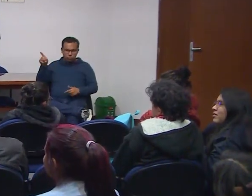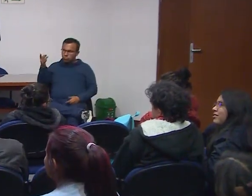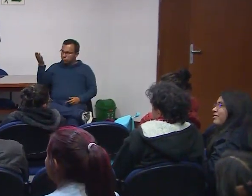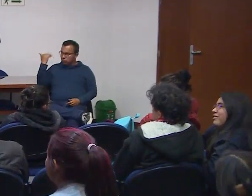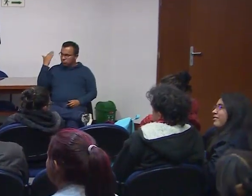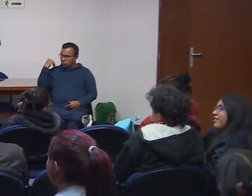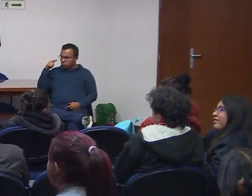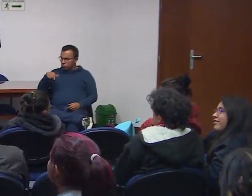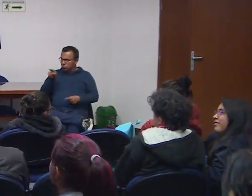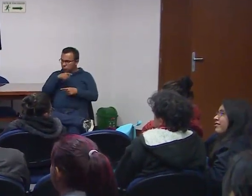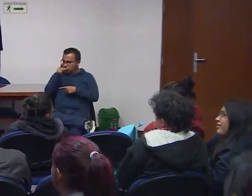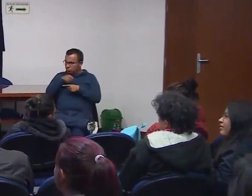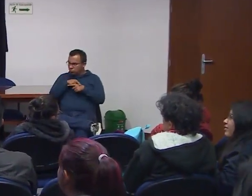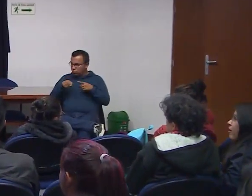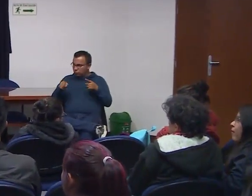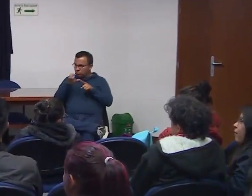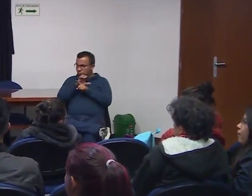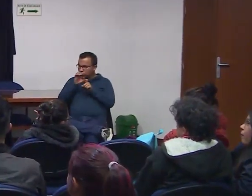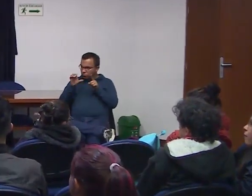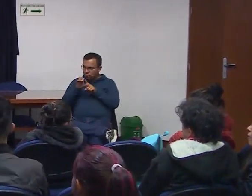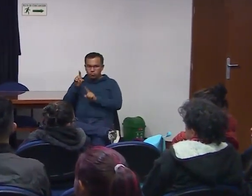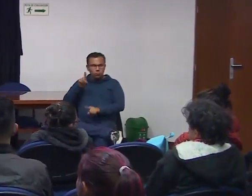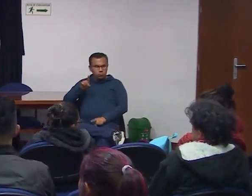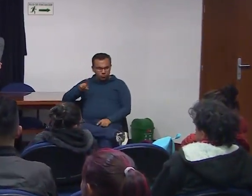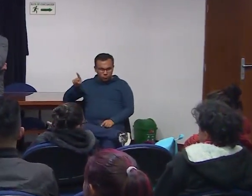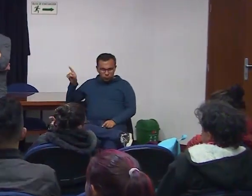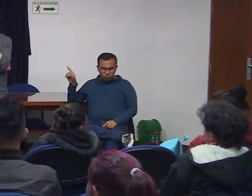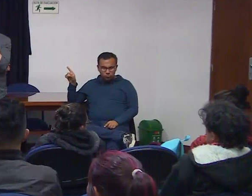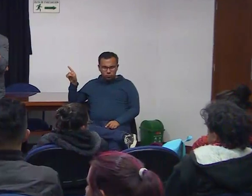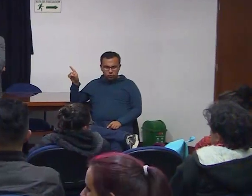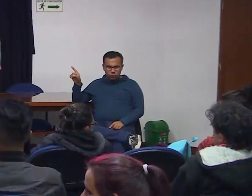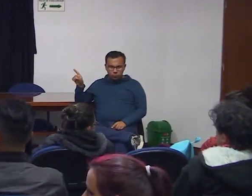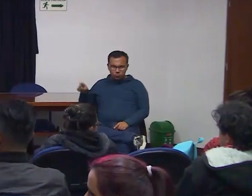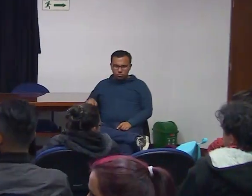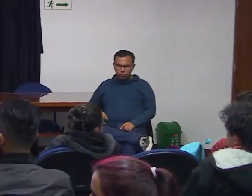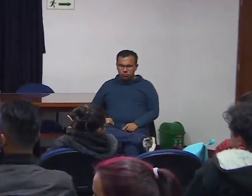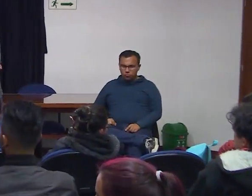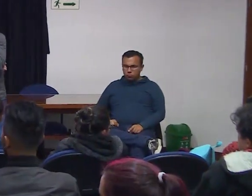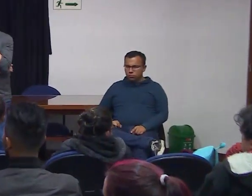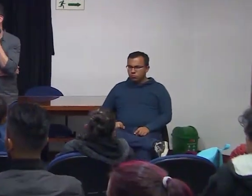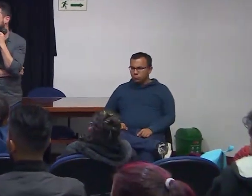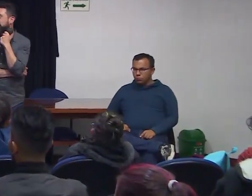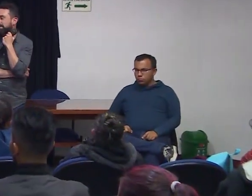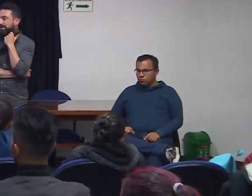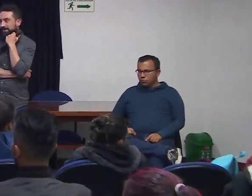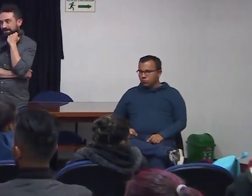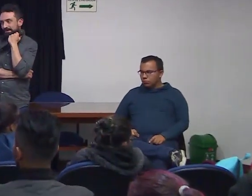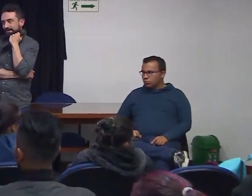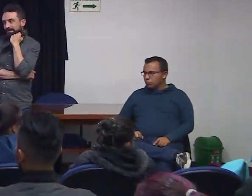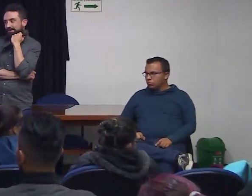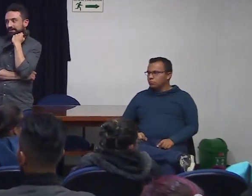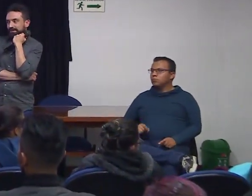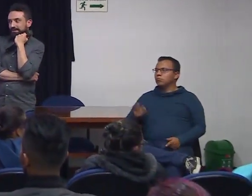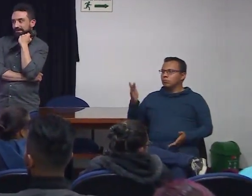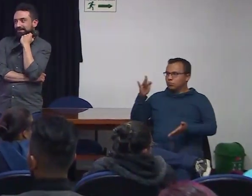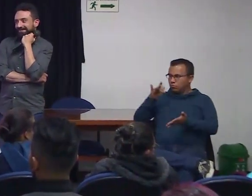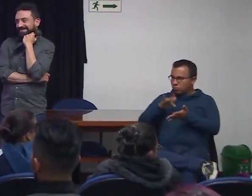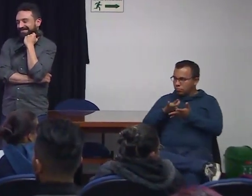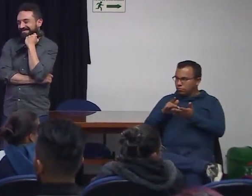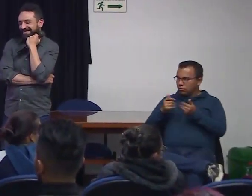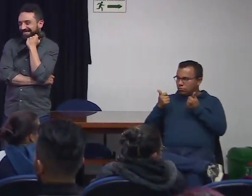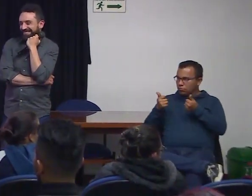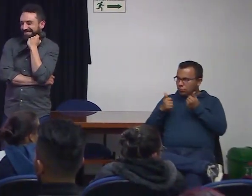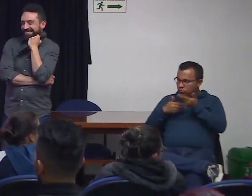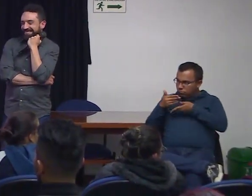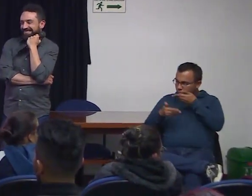ehun sem cultur ellos realmente iniciaron su proceso o bueno llegaron a buen las